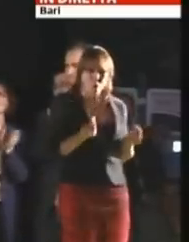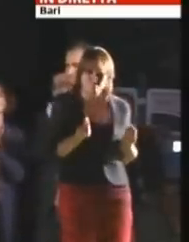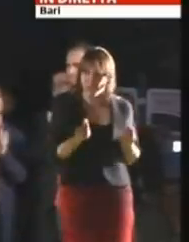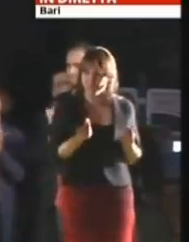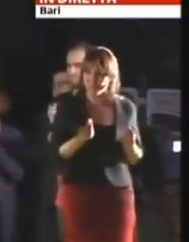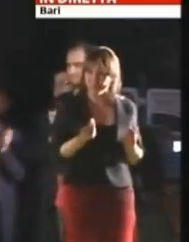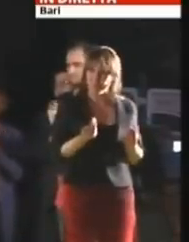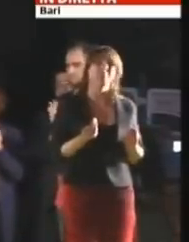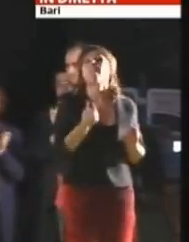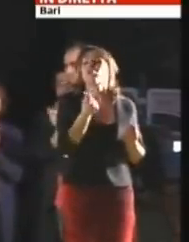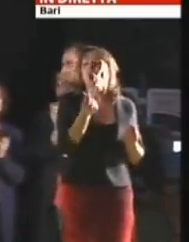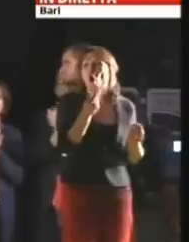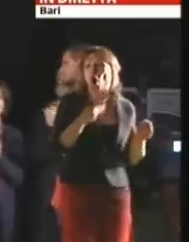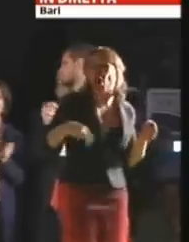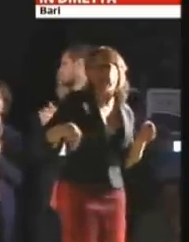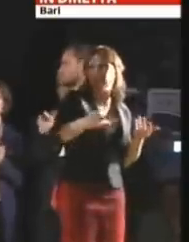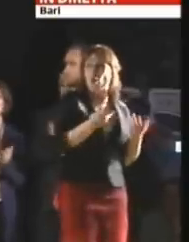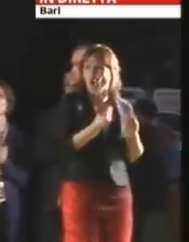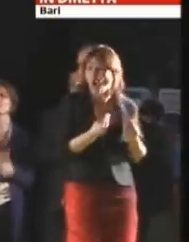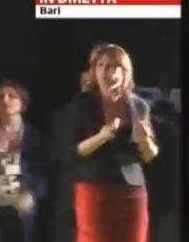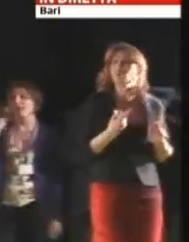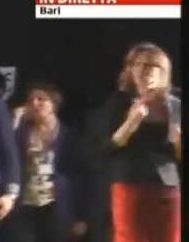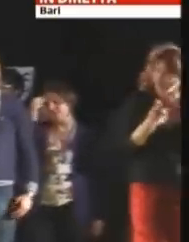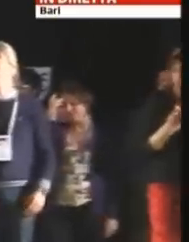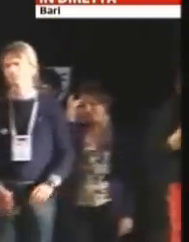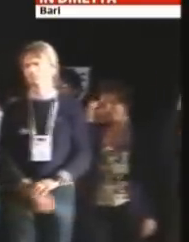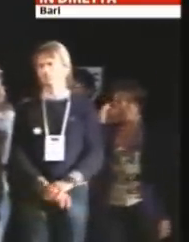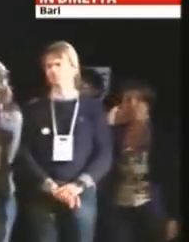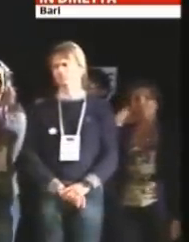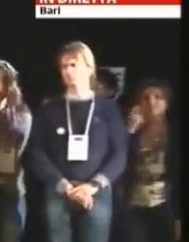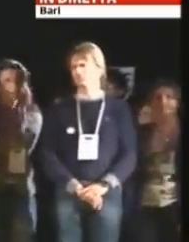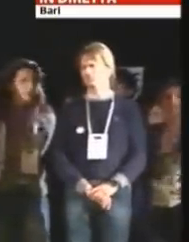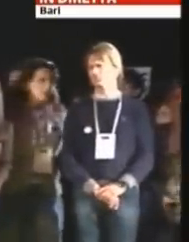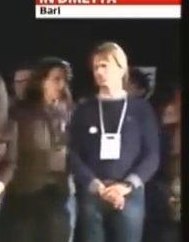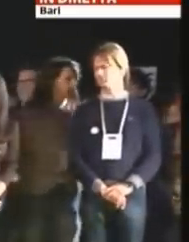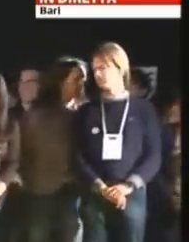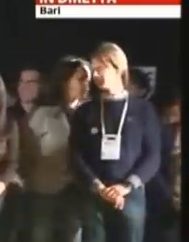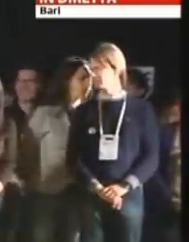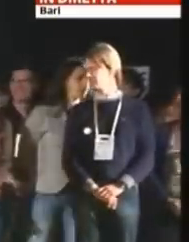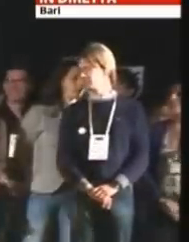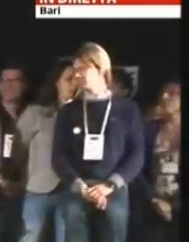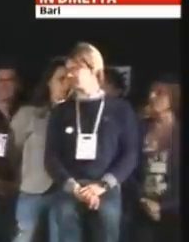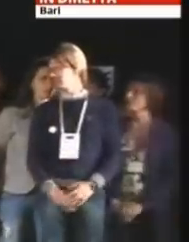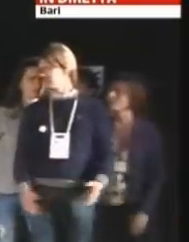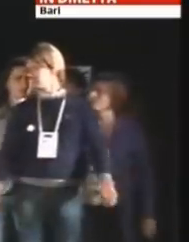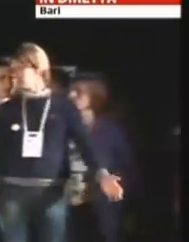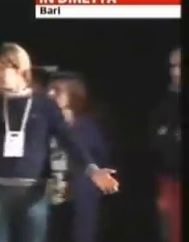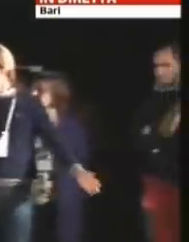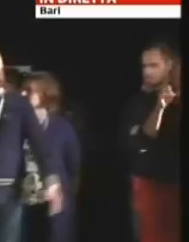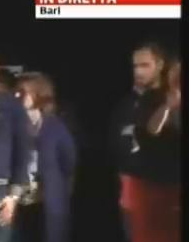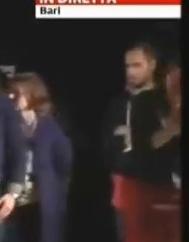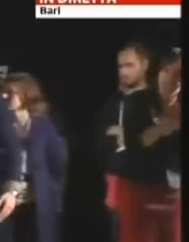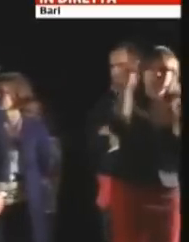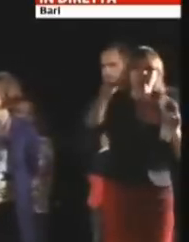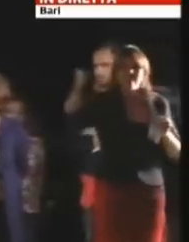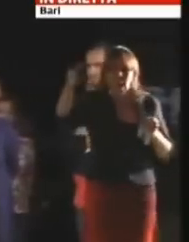I soldi? Cazzo se ci sono, rimborsi elettorali, rimborsi agli editori. Via, non li troviamo, Afghanistan.